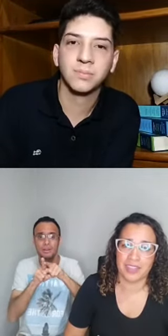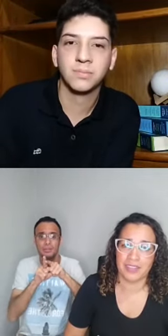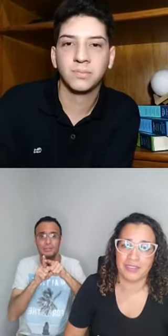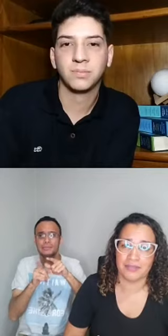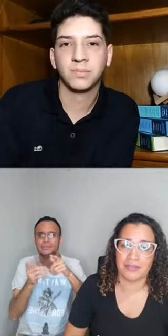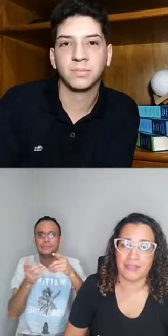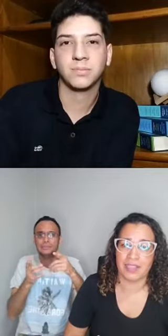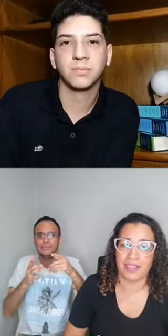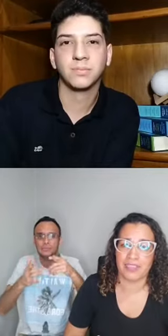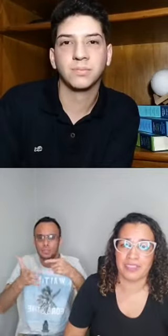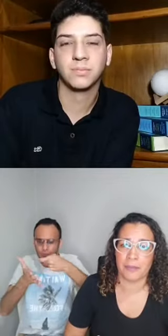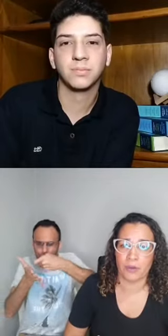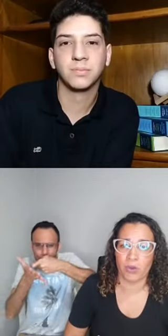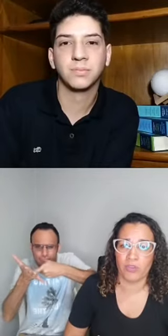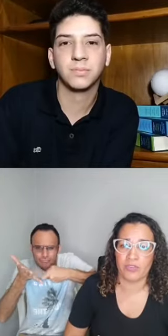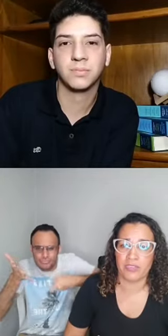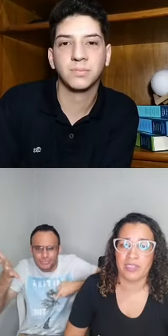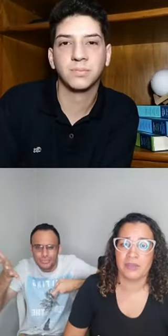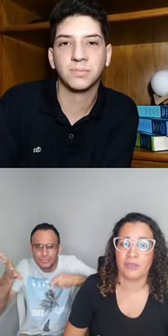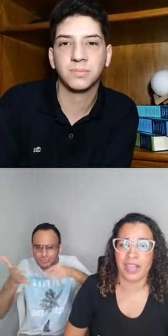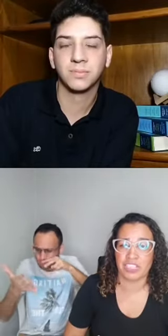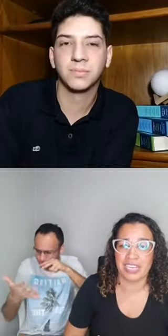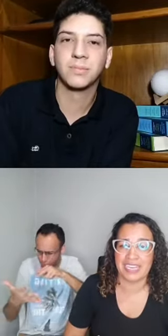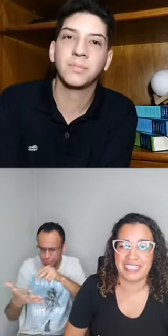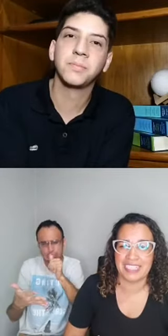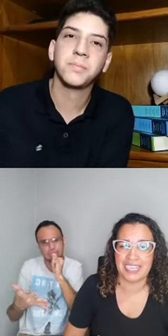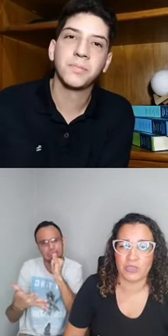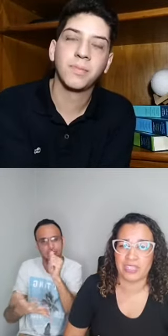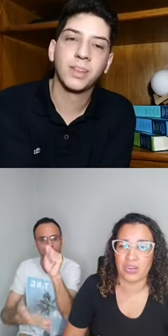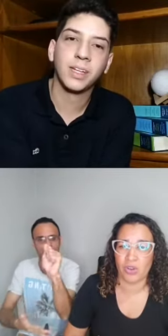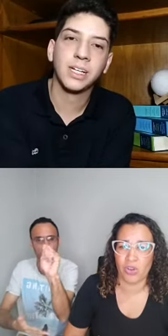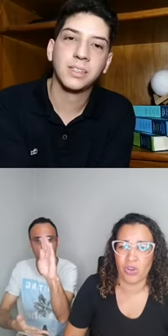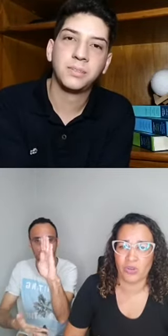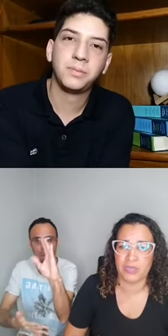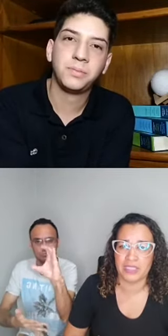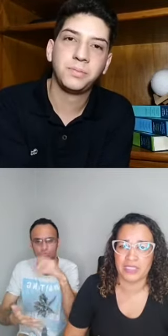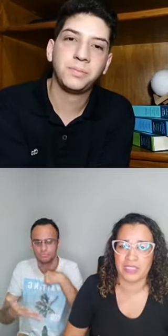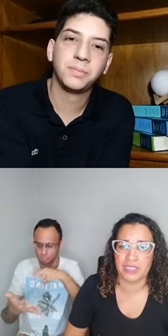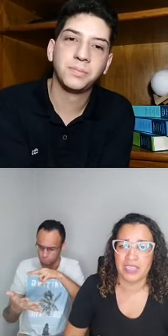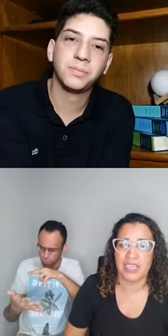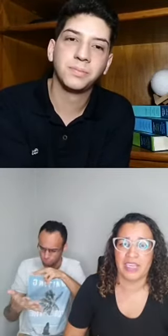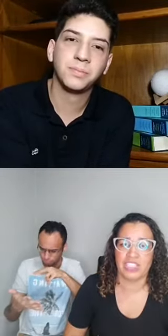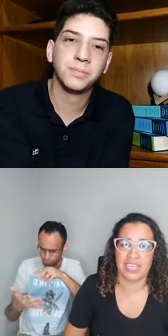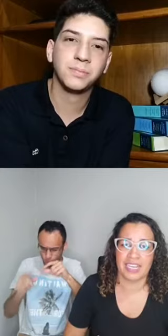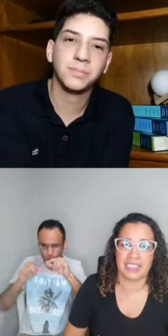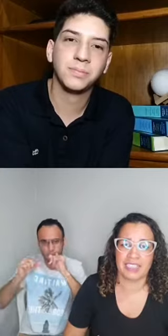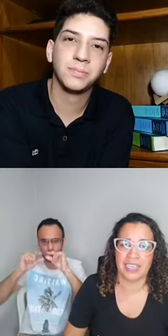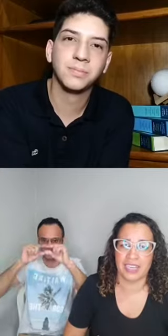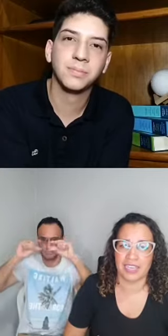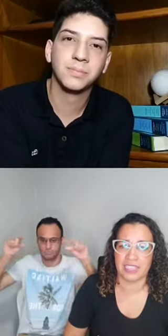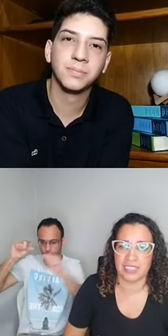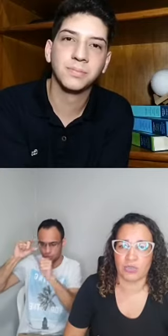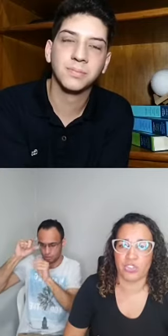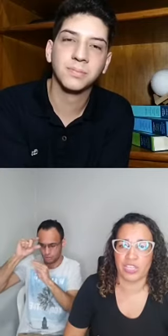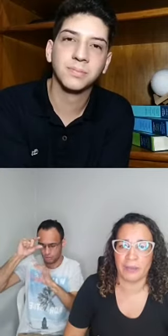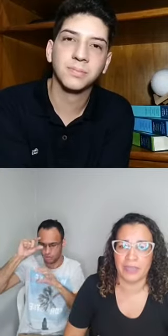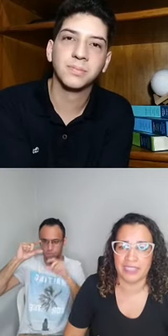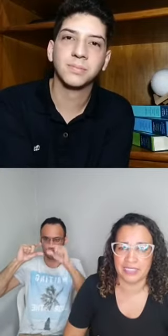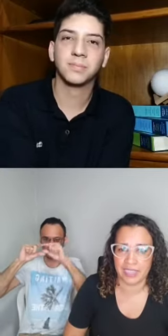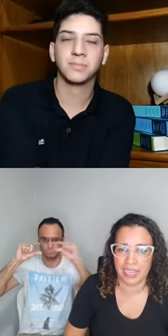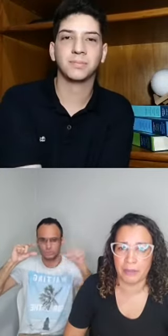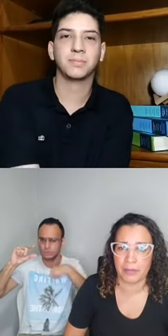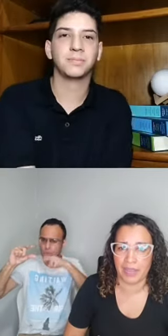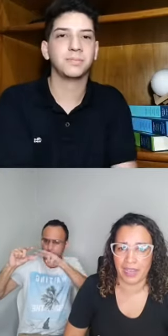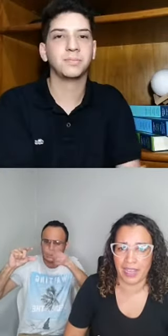português, né? Às vezes na prova tinha aqueles textos enormes. tinha aquelas questões de A, B